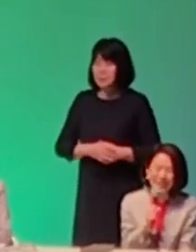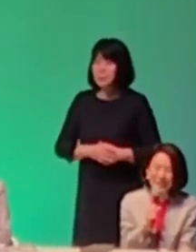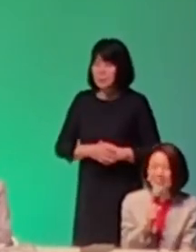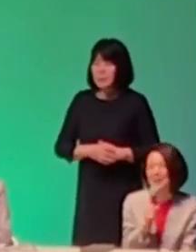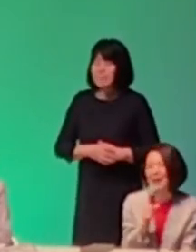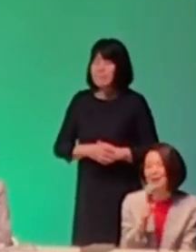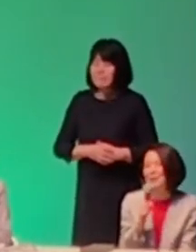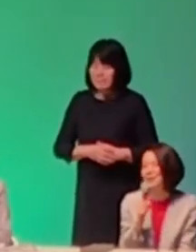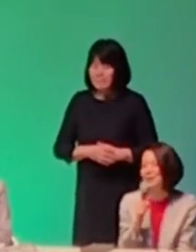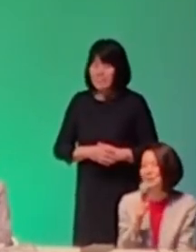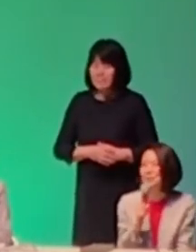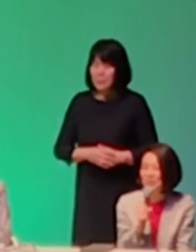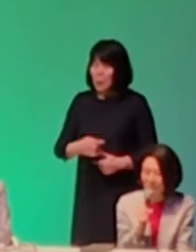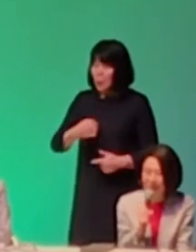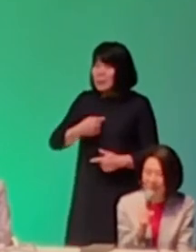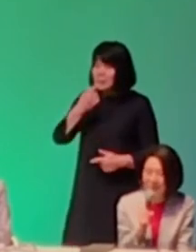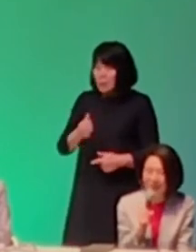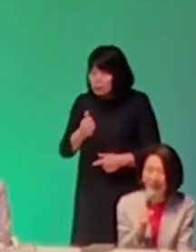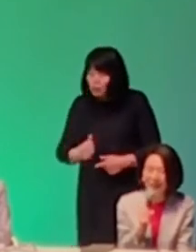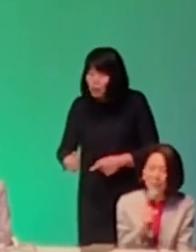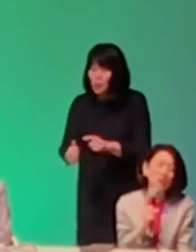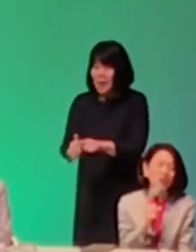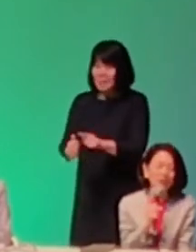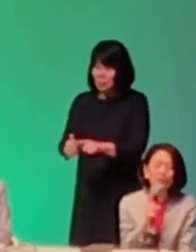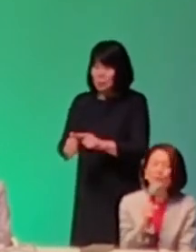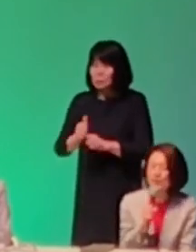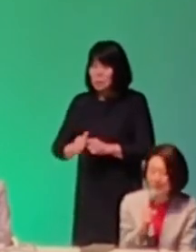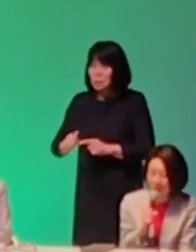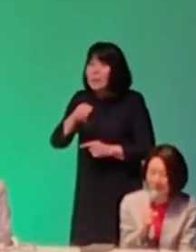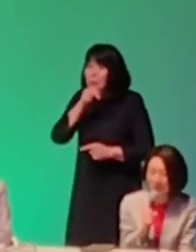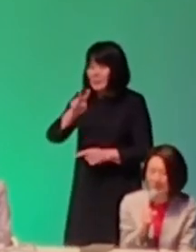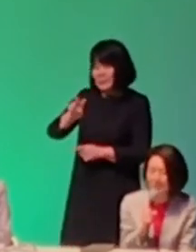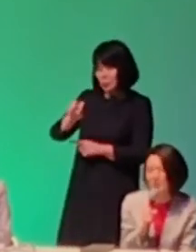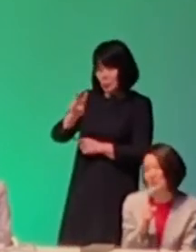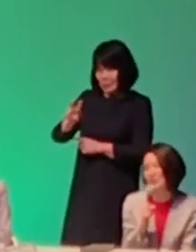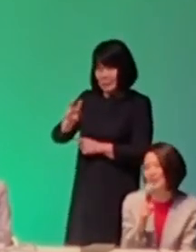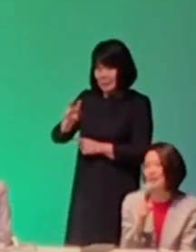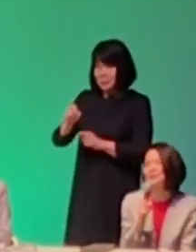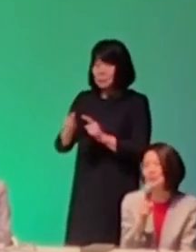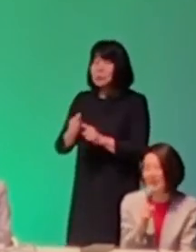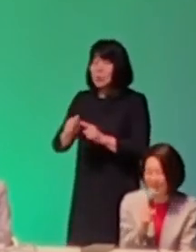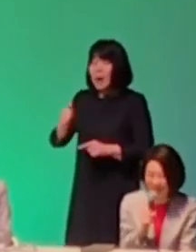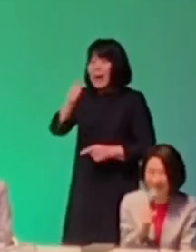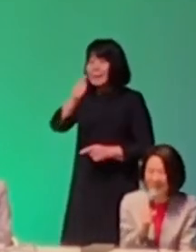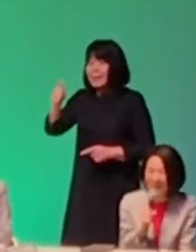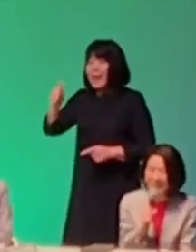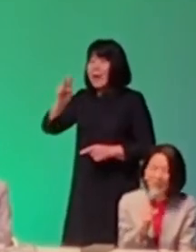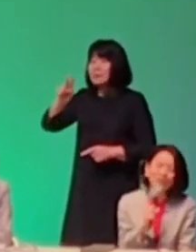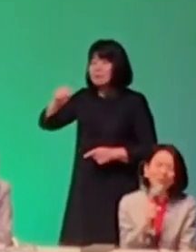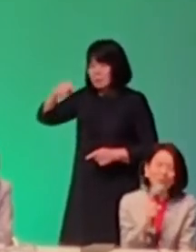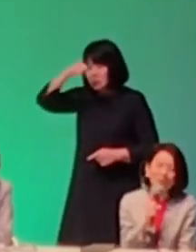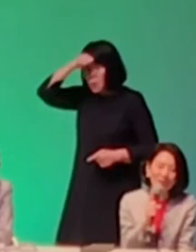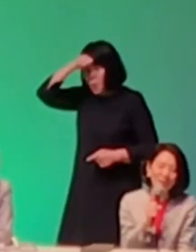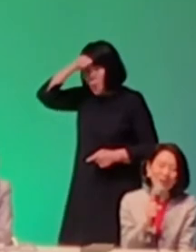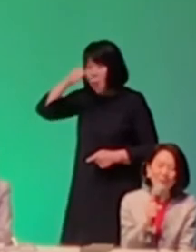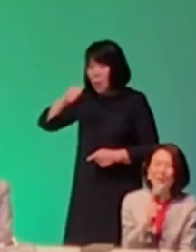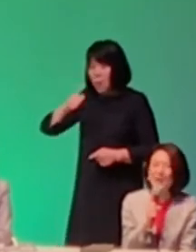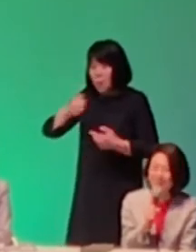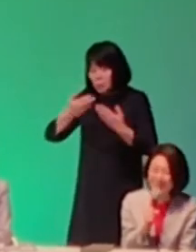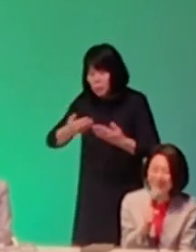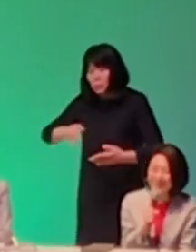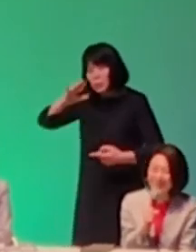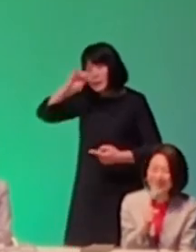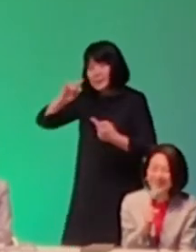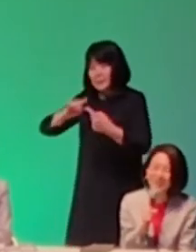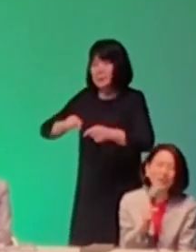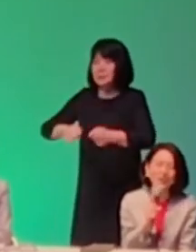。また私には息子がいまして、息子は22歳です。息子には難症があります。重度の知的障害もあ